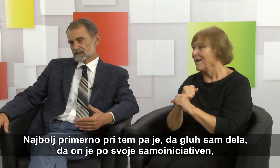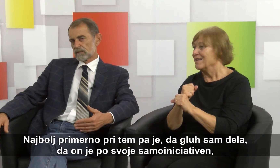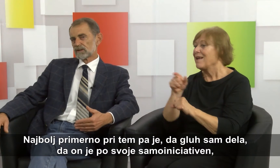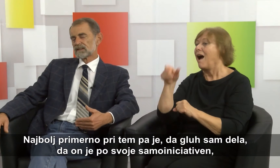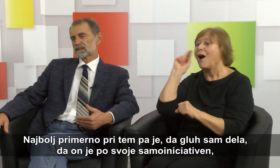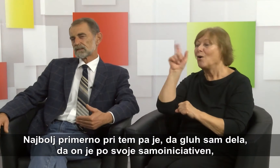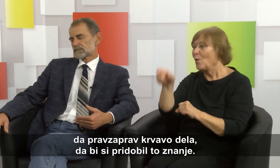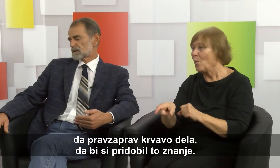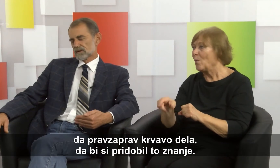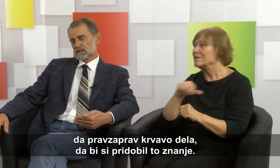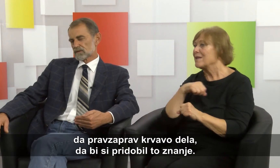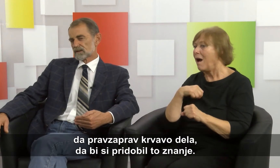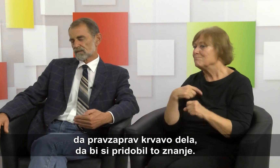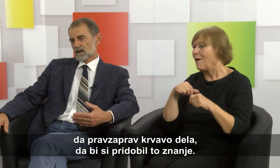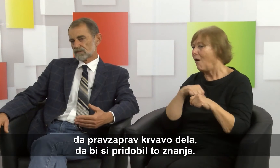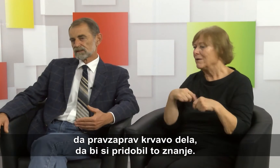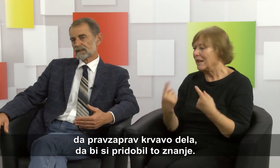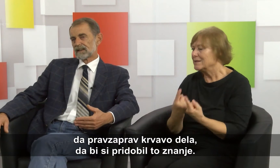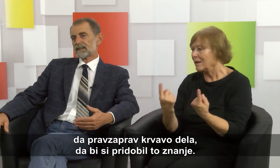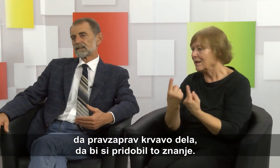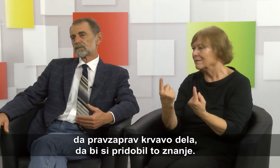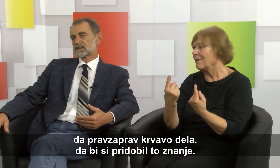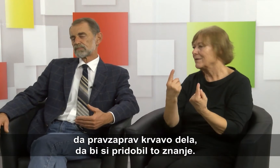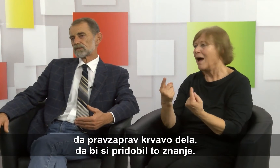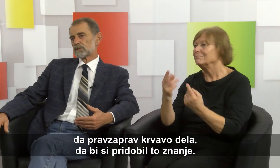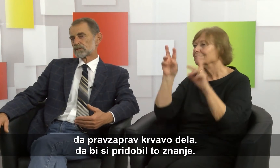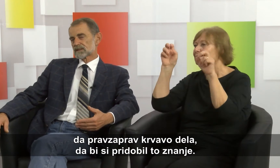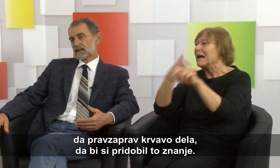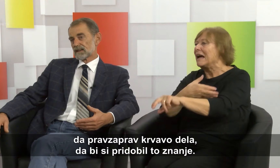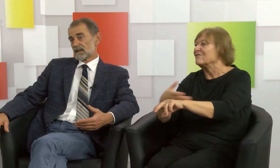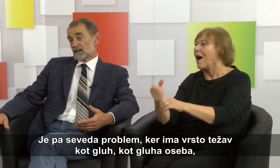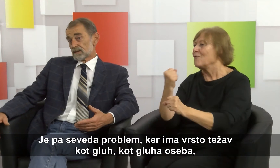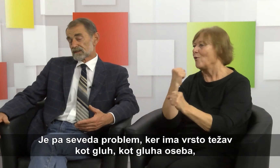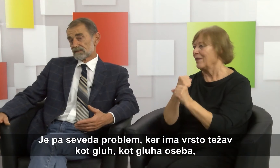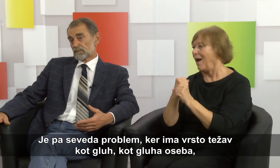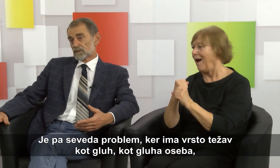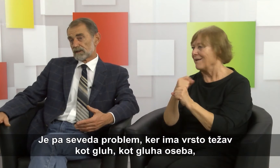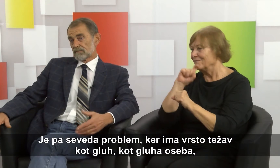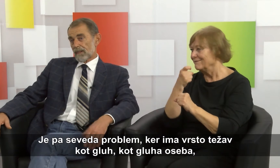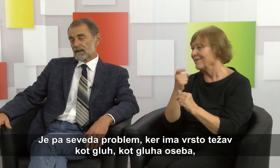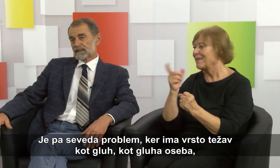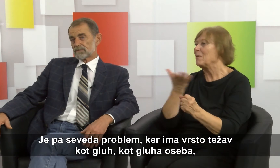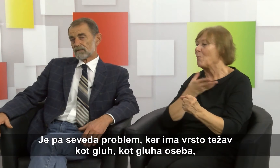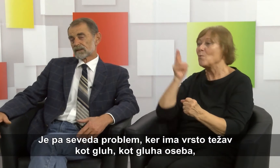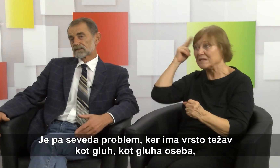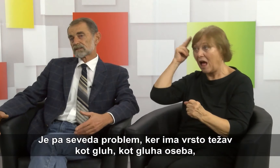samo iniciativno, da pravzaprav krvavo dela, da bi si pridobil to znanje. Je pa seveda problem, ker ima vrsto